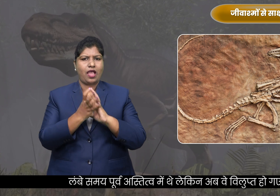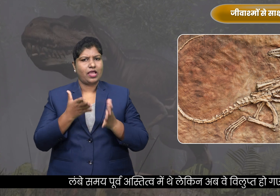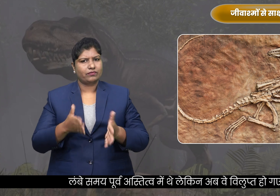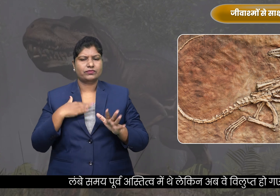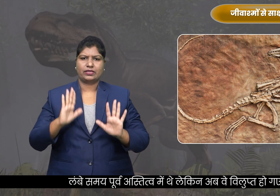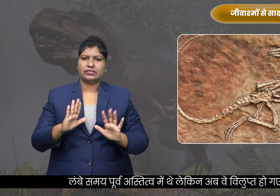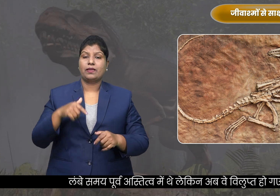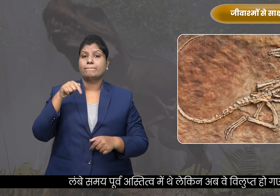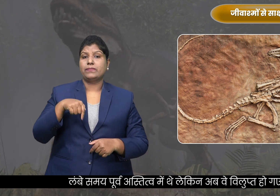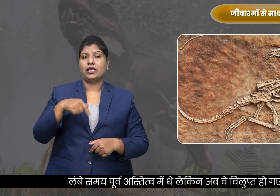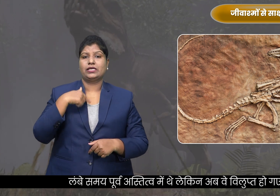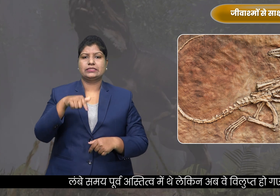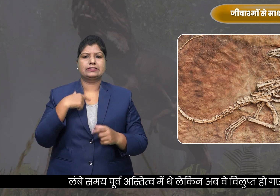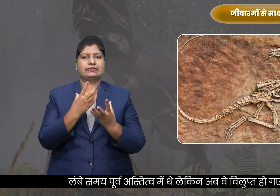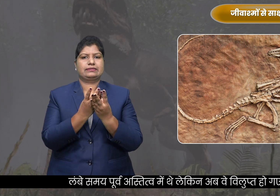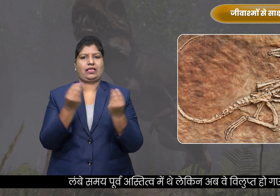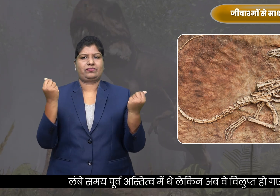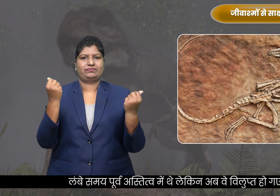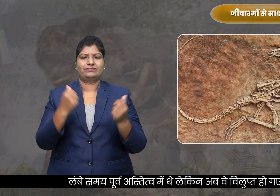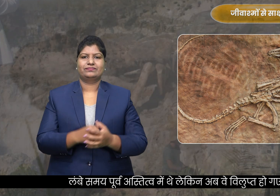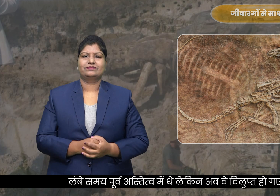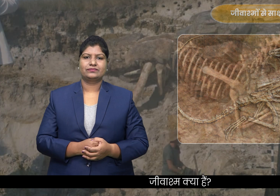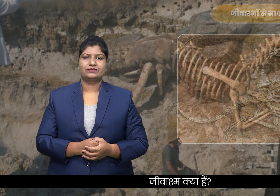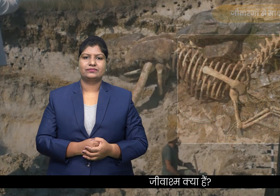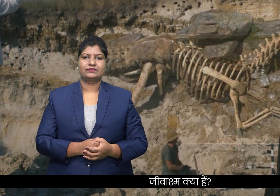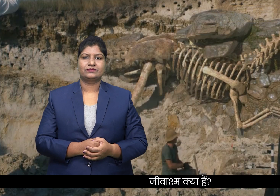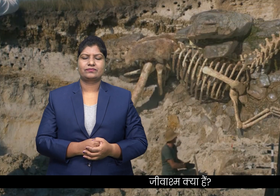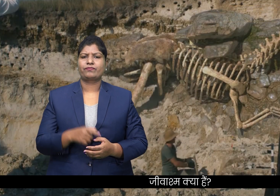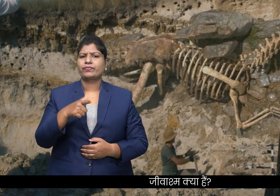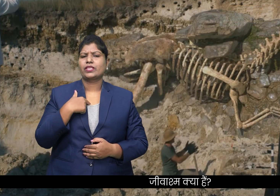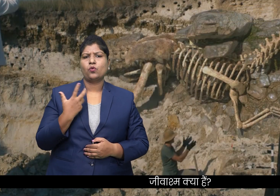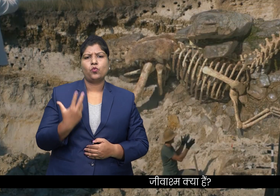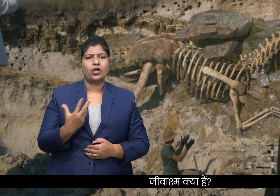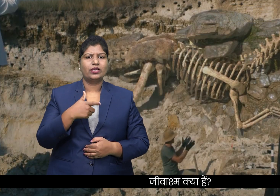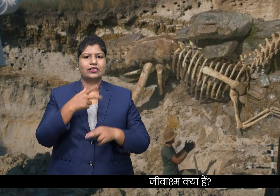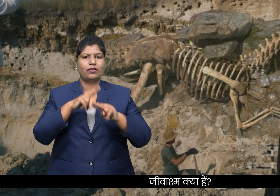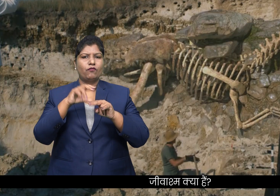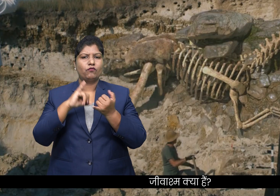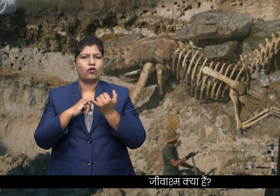थे, लेकिन अब वे विलुप्त हो गए हैं। जीवाश्म क्या है?